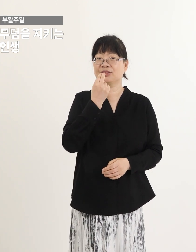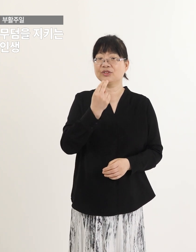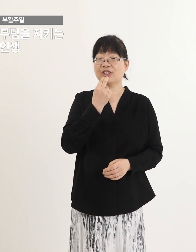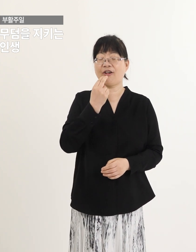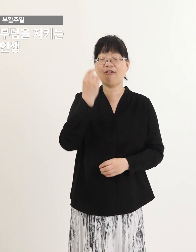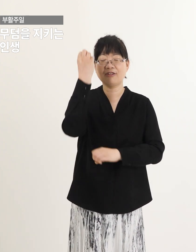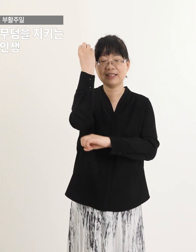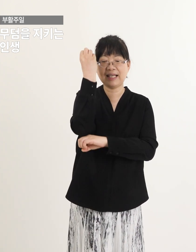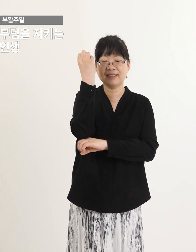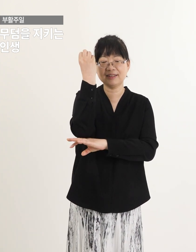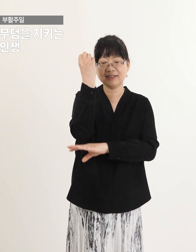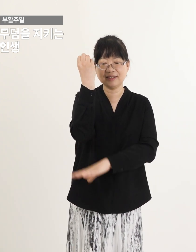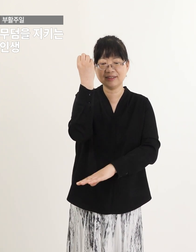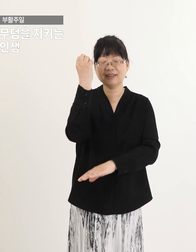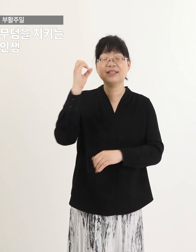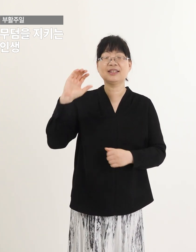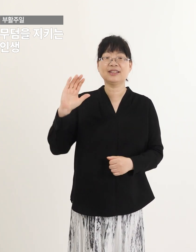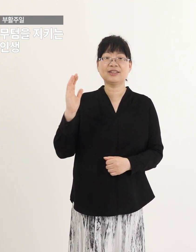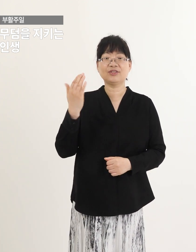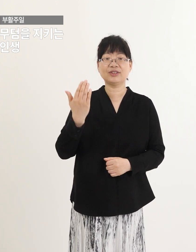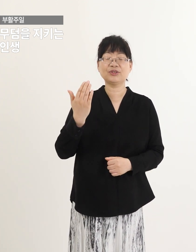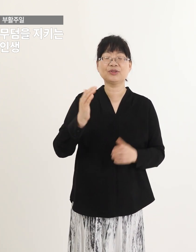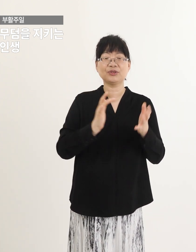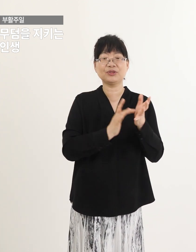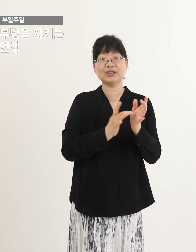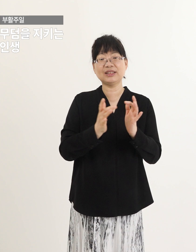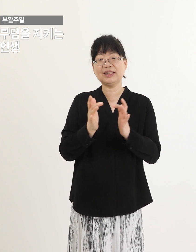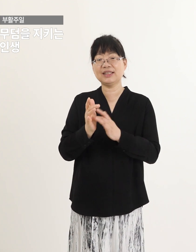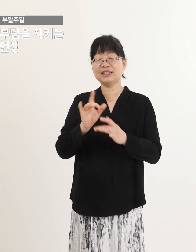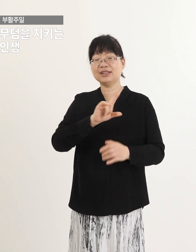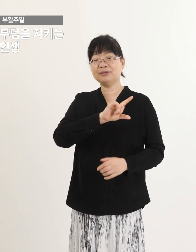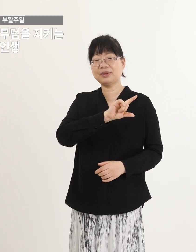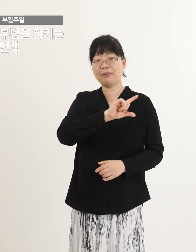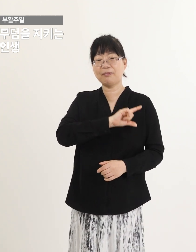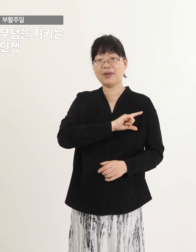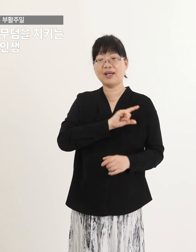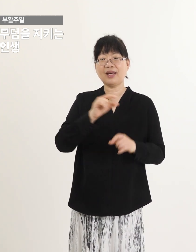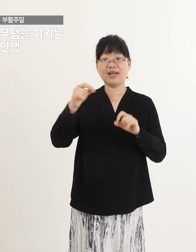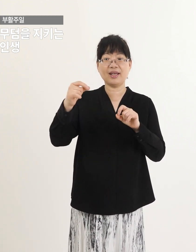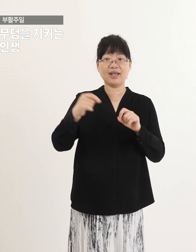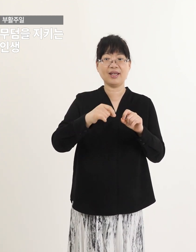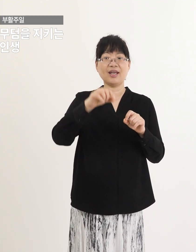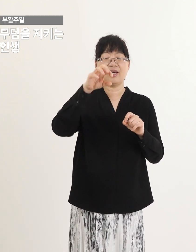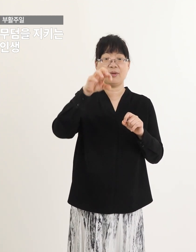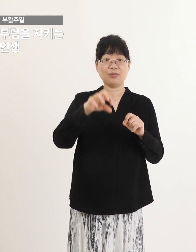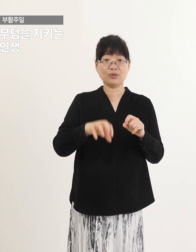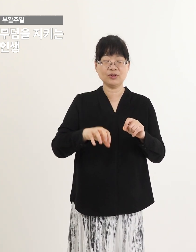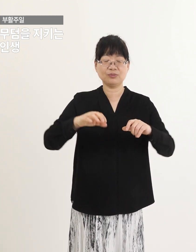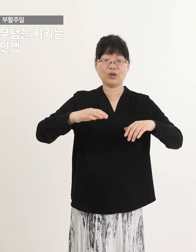생명의 근원 되신 예수 이름